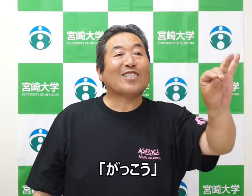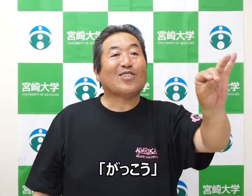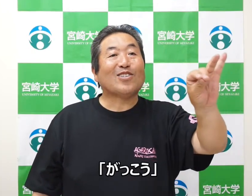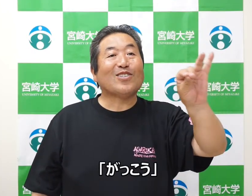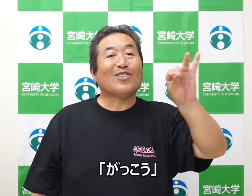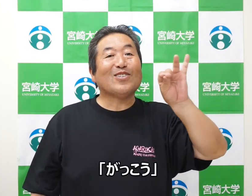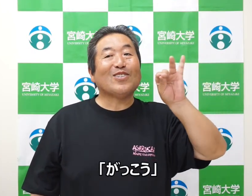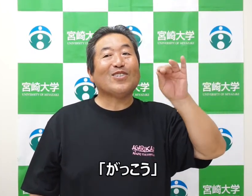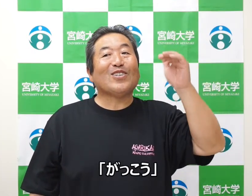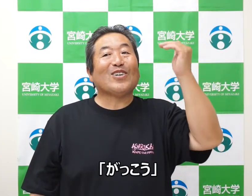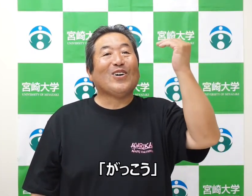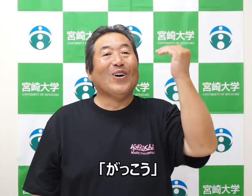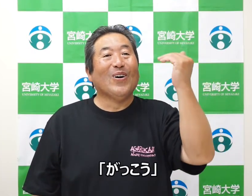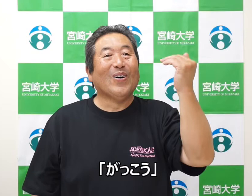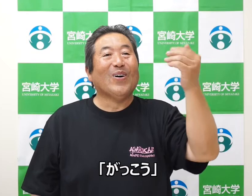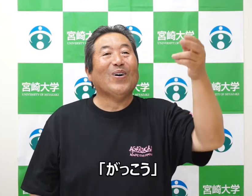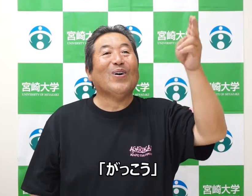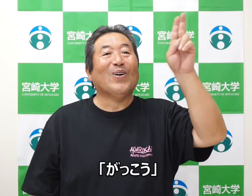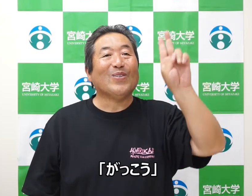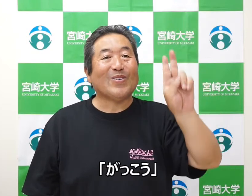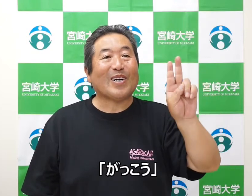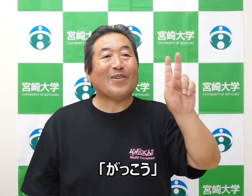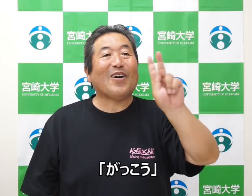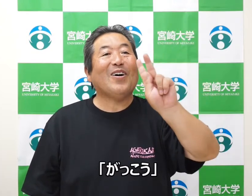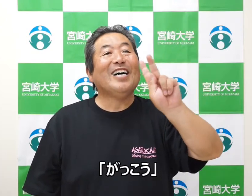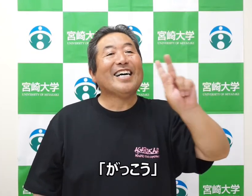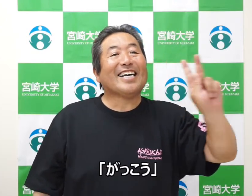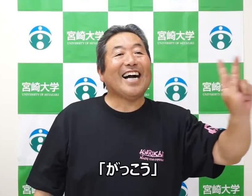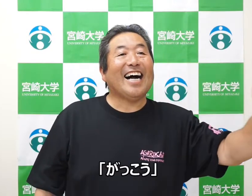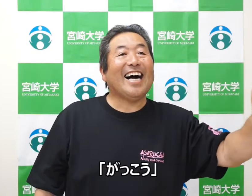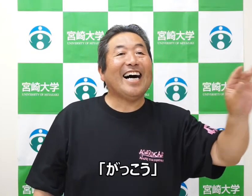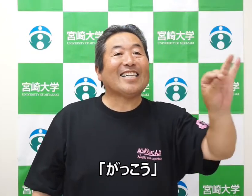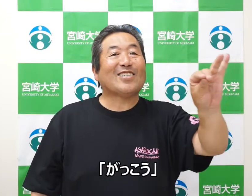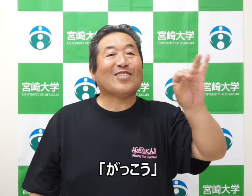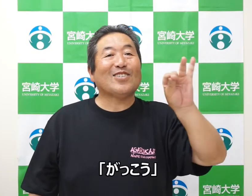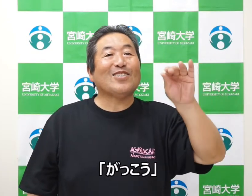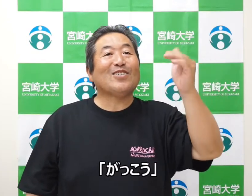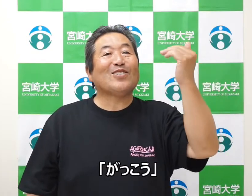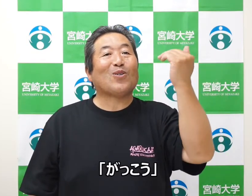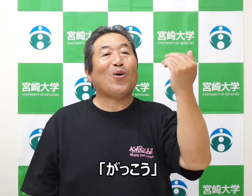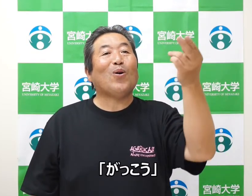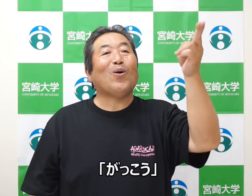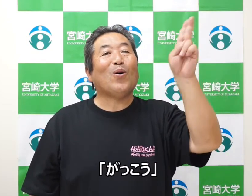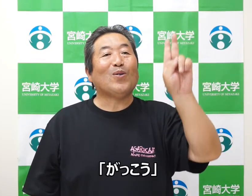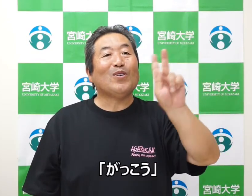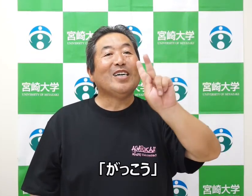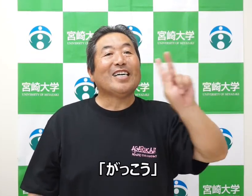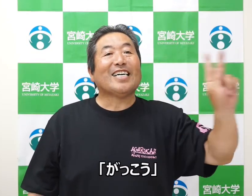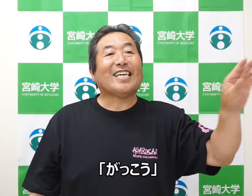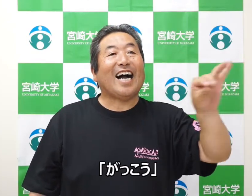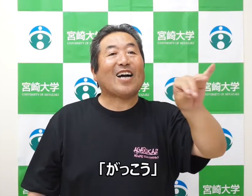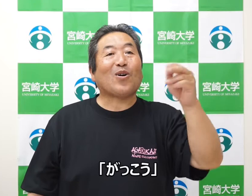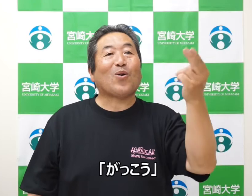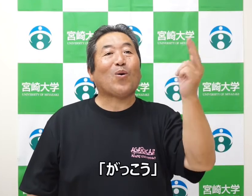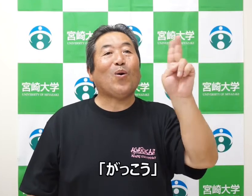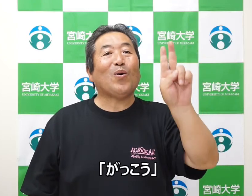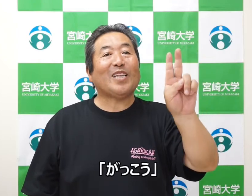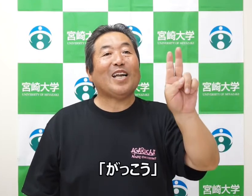ツーコーウ、頑張れよ。ガーツーコーウ、ガッコーってなります